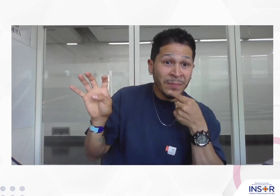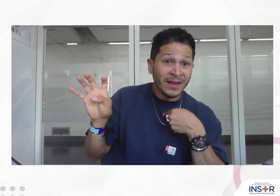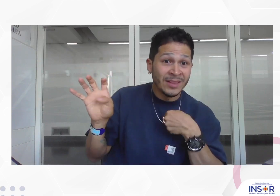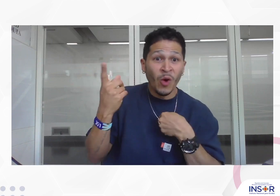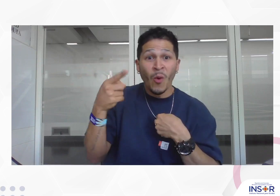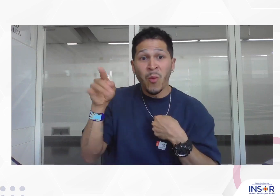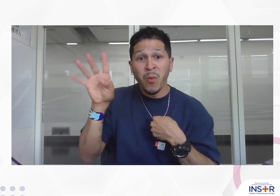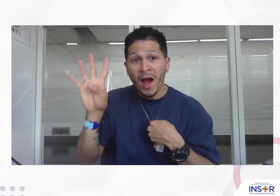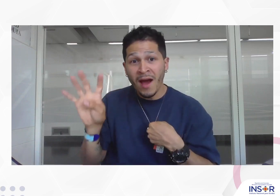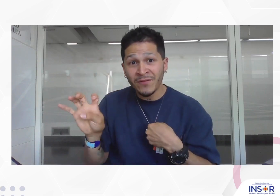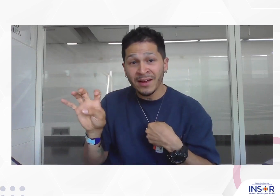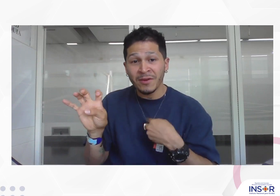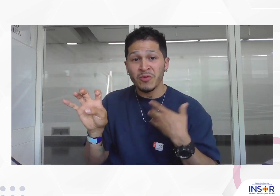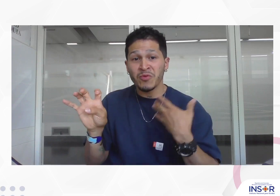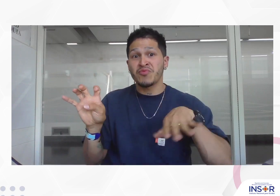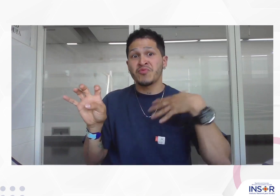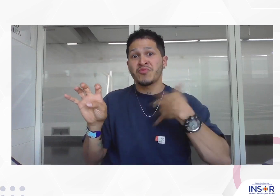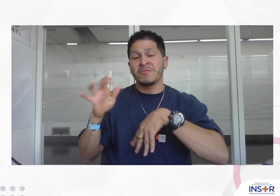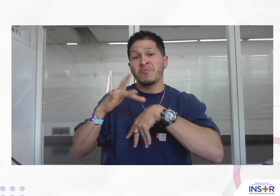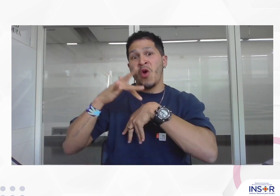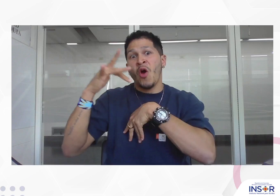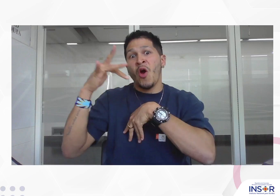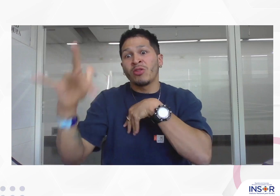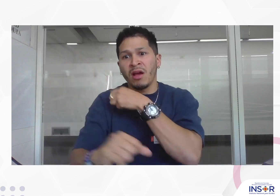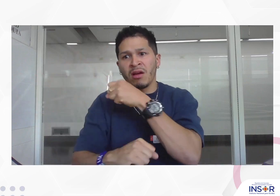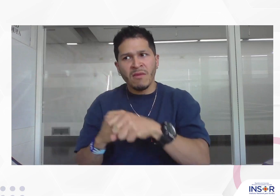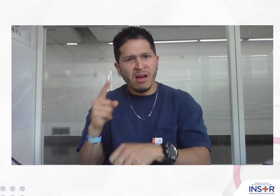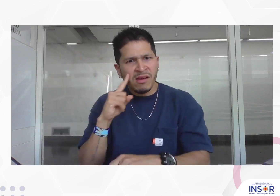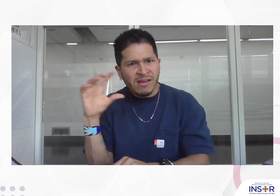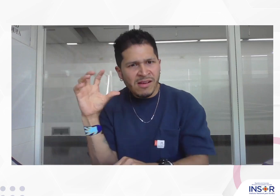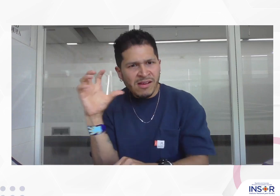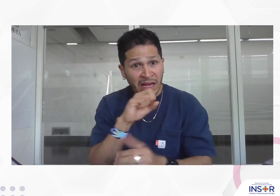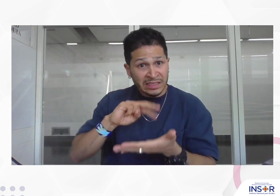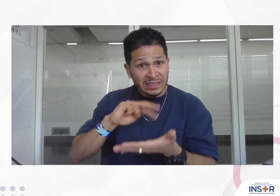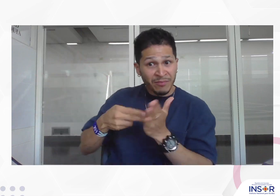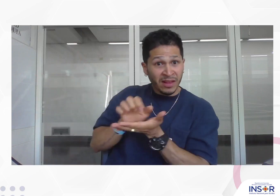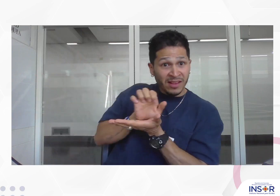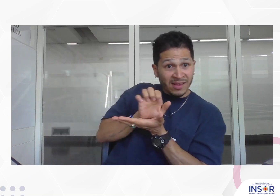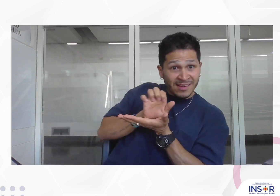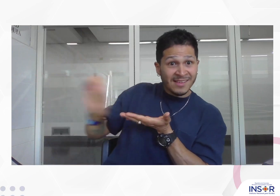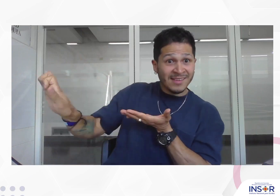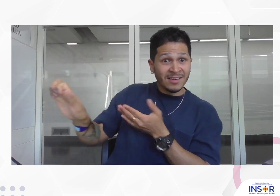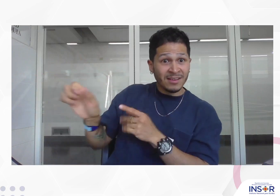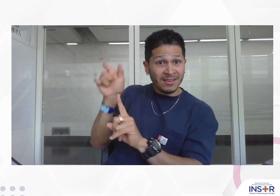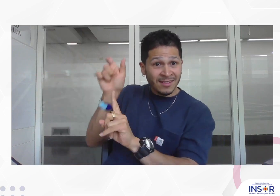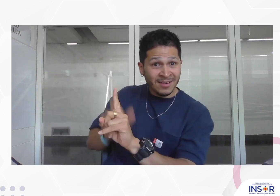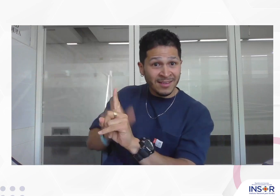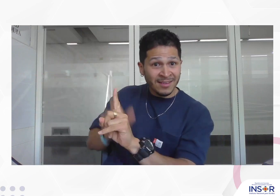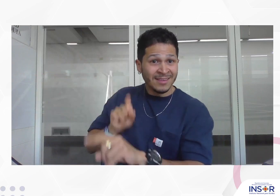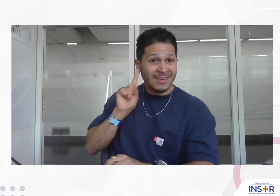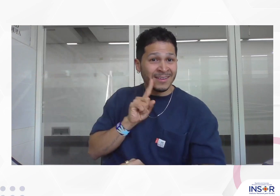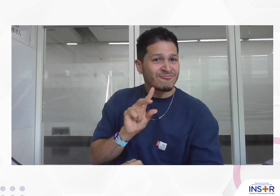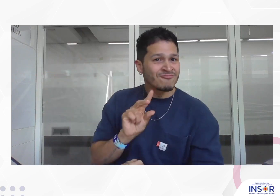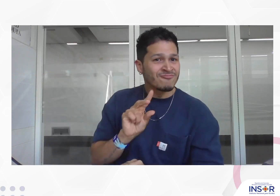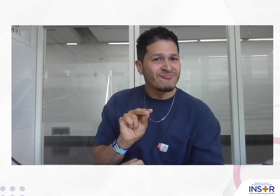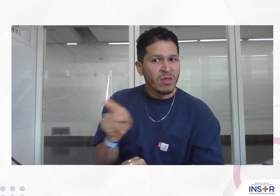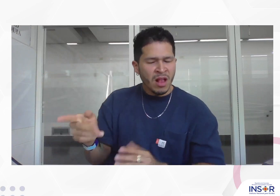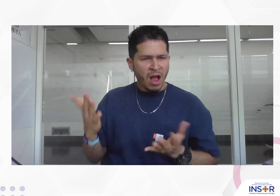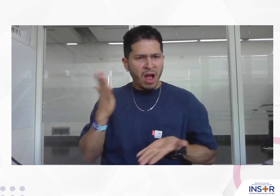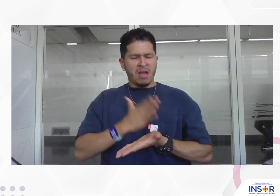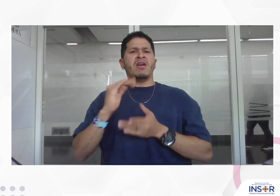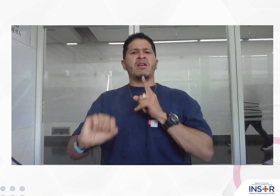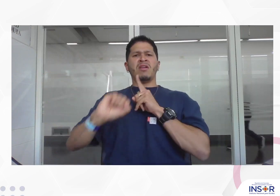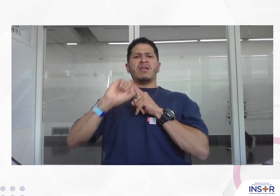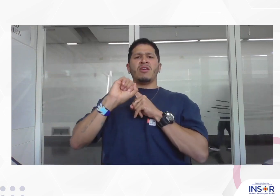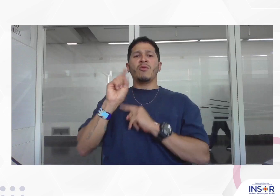pérdida de audición. Acá Edwin me dice que a los 19, bueno, ya era una persona adulta. ¿Y eso qué significa? ¿Que